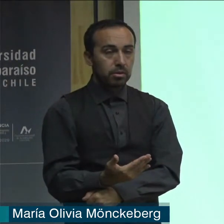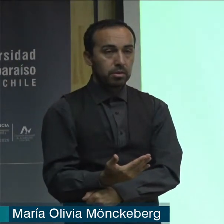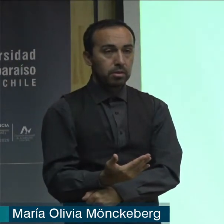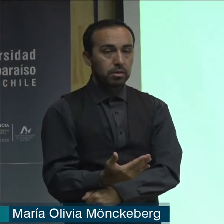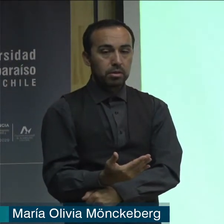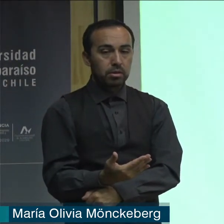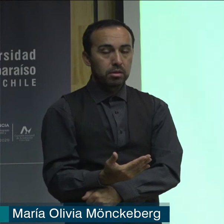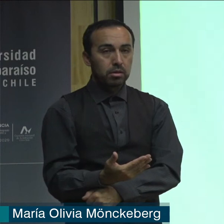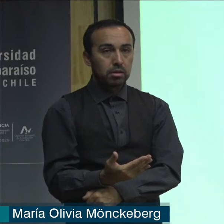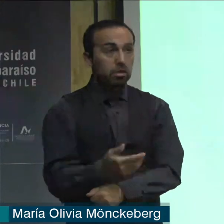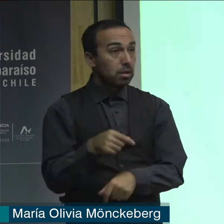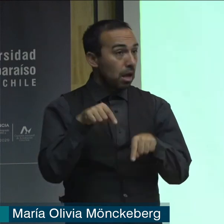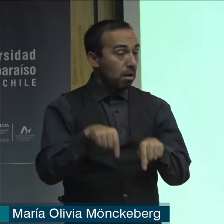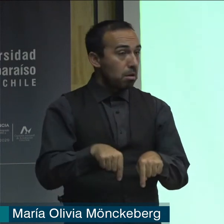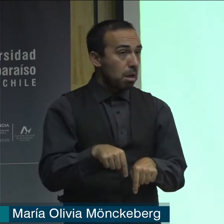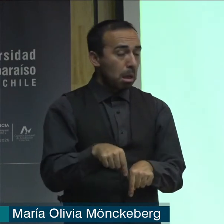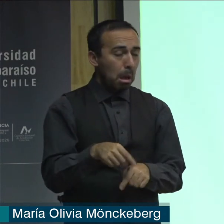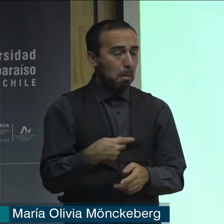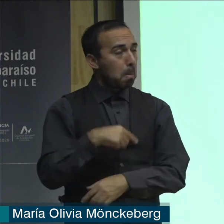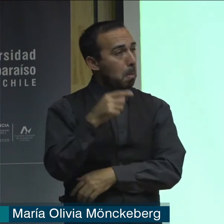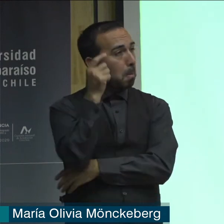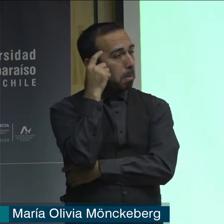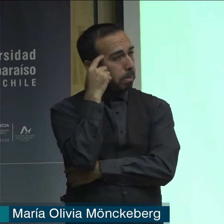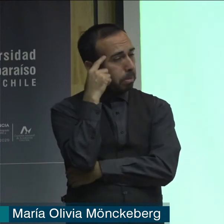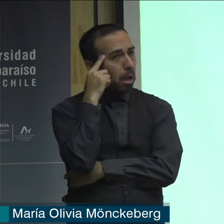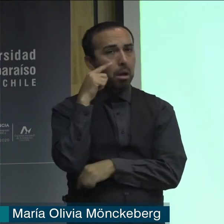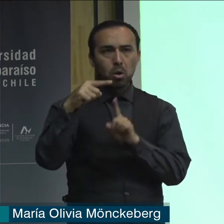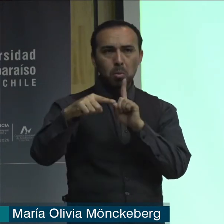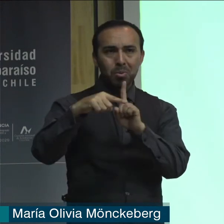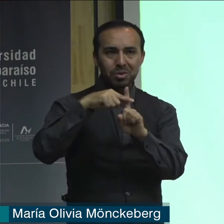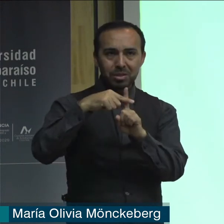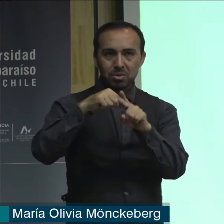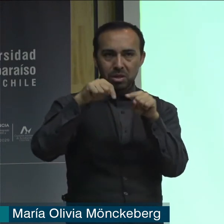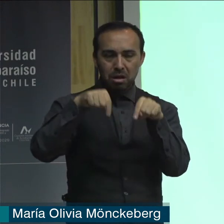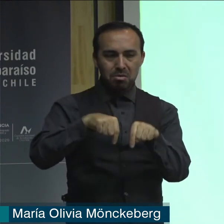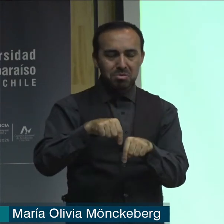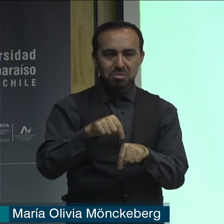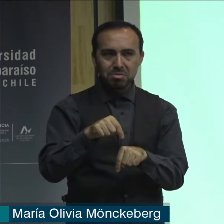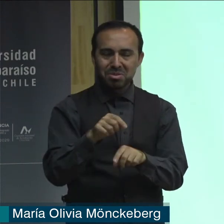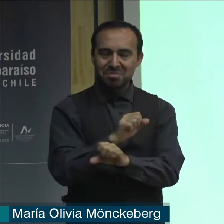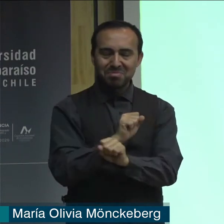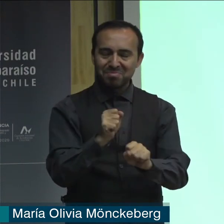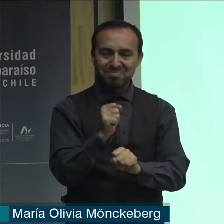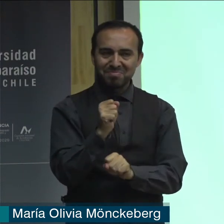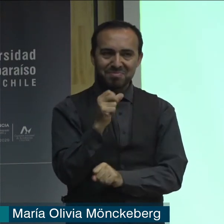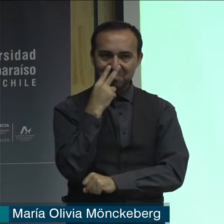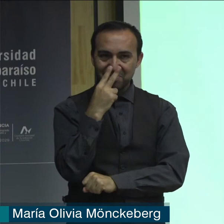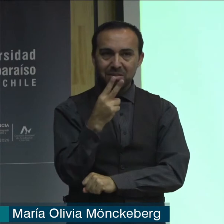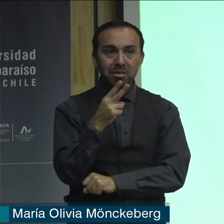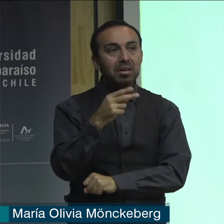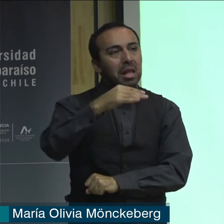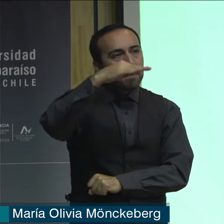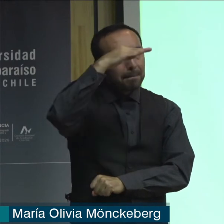en positivo y dice las esperanzas que todavía tenemos